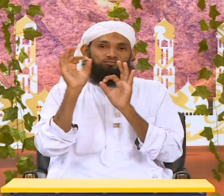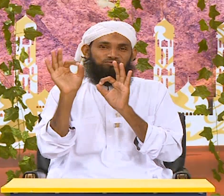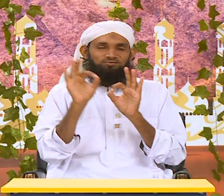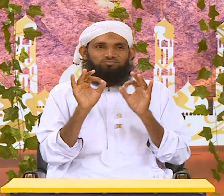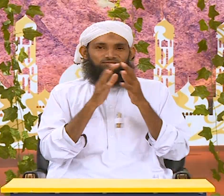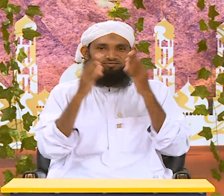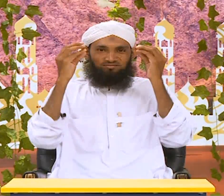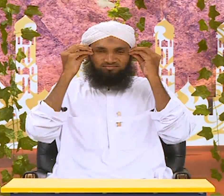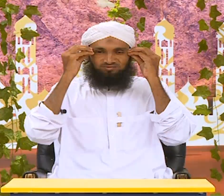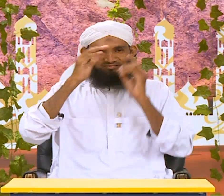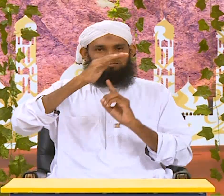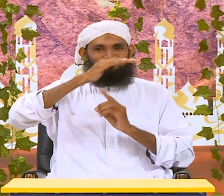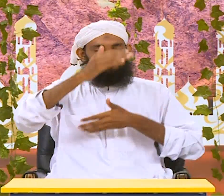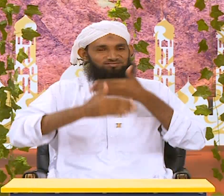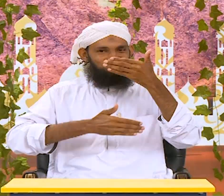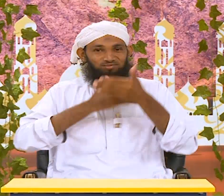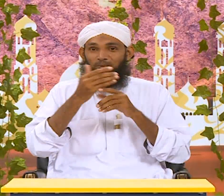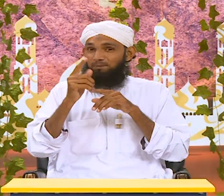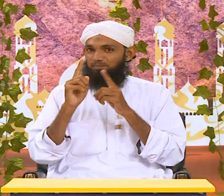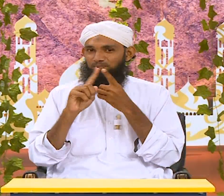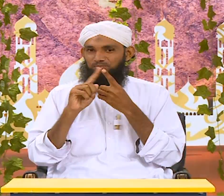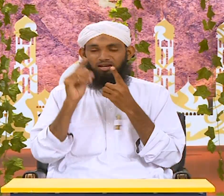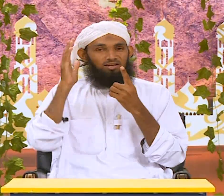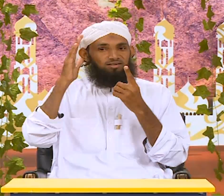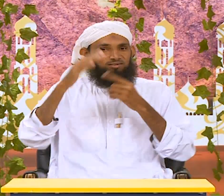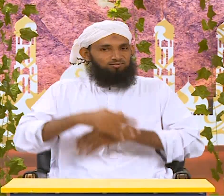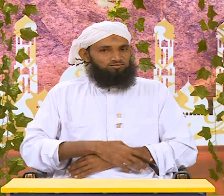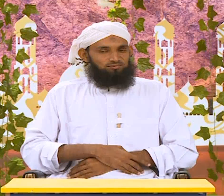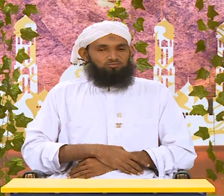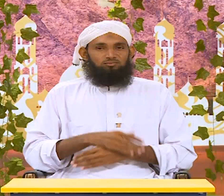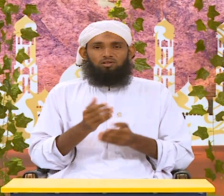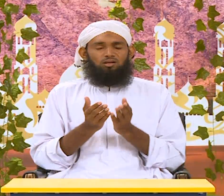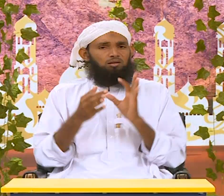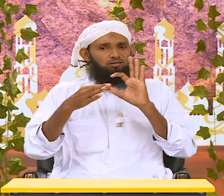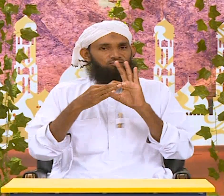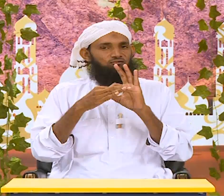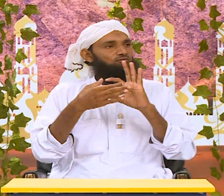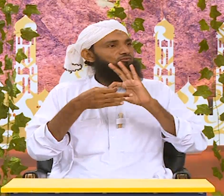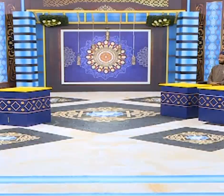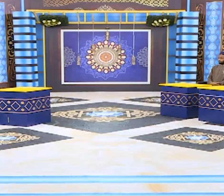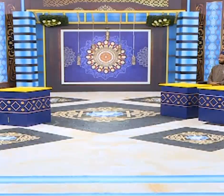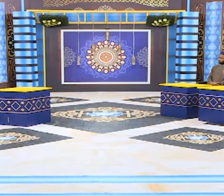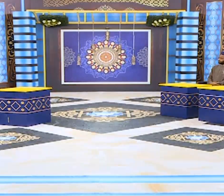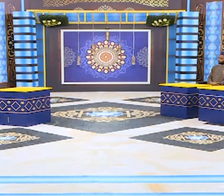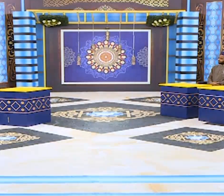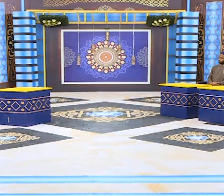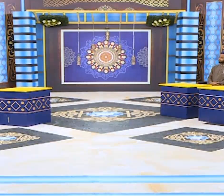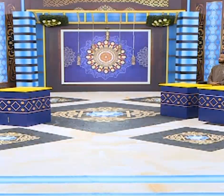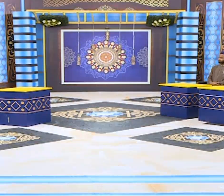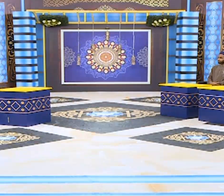قاری رحمۃ اللہ علیہ فرماتے ہیں، پہلے نمازی نے اللہ پاک کی بارگاہ میں بغیر وسیلے کے دعا کی تھی، حالانکہ دعا کرنے والے کا حق ہے